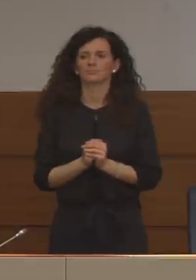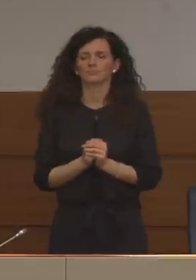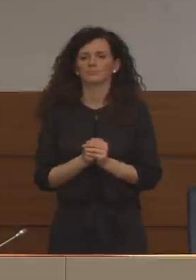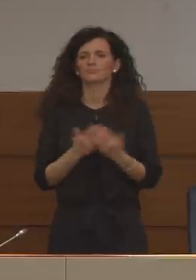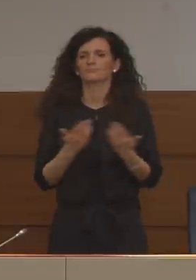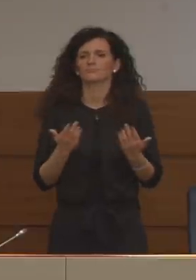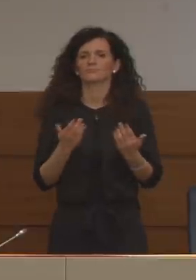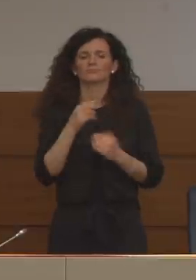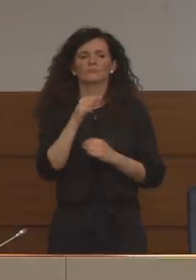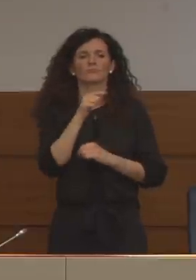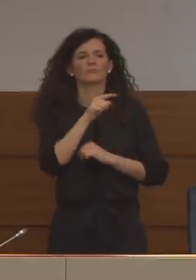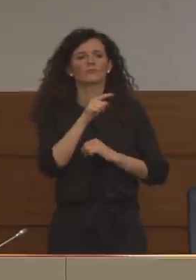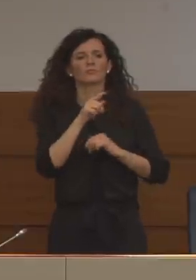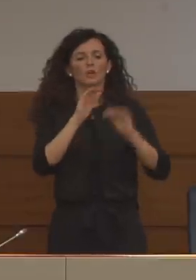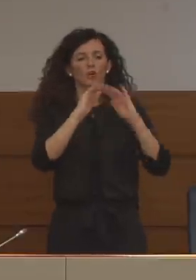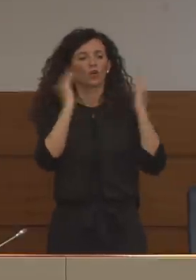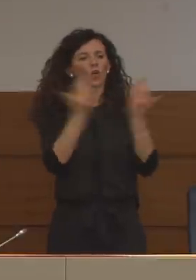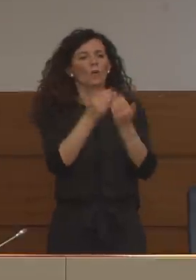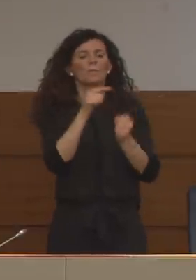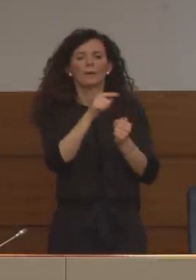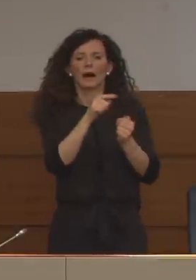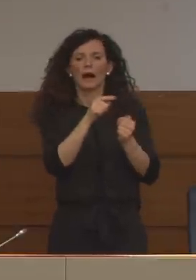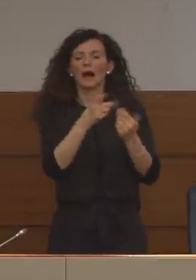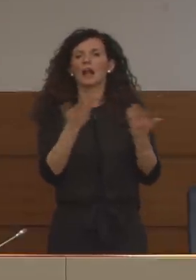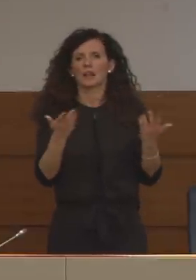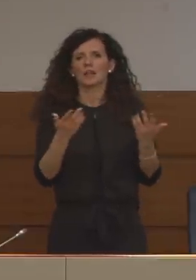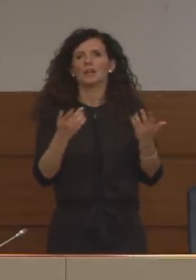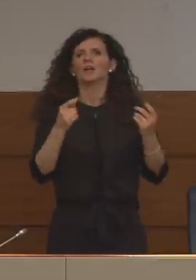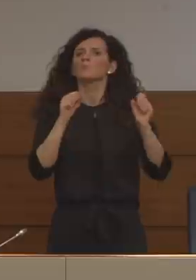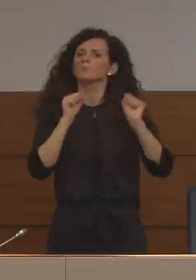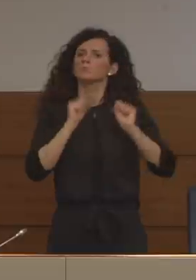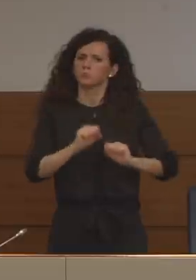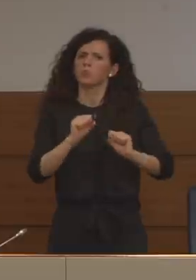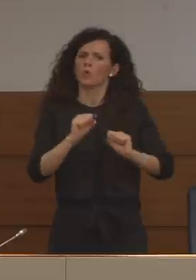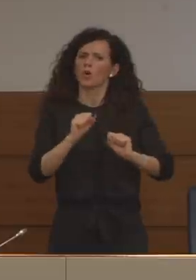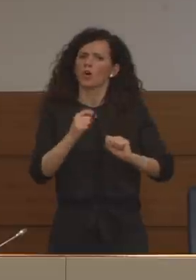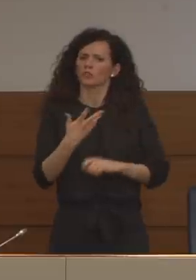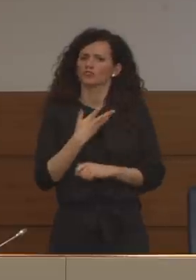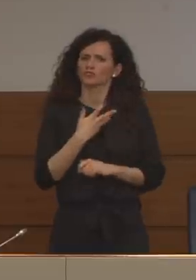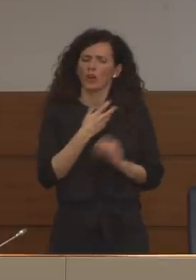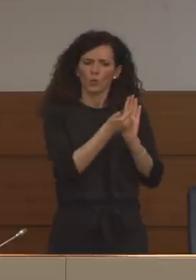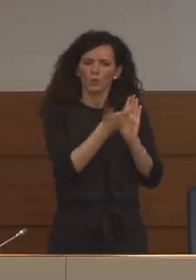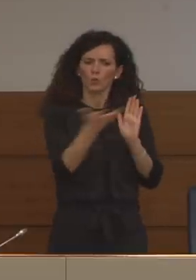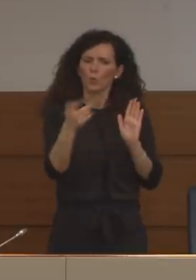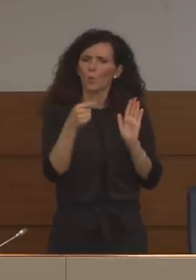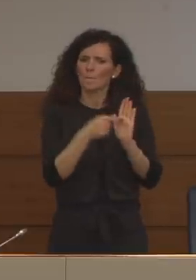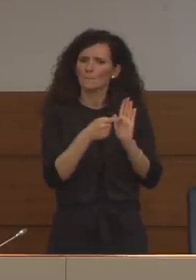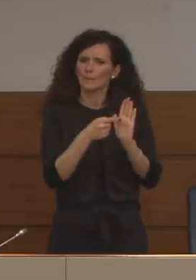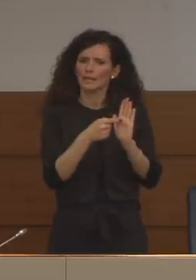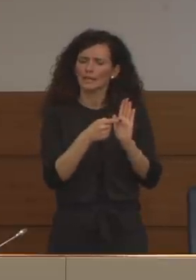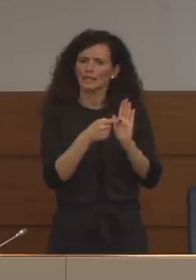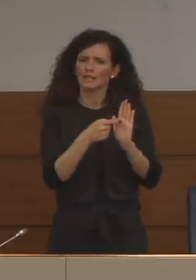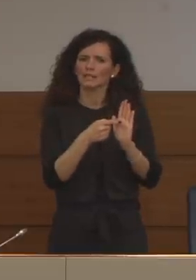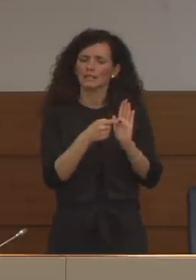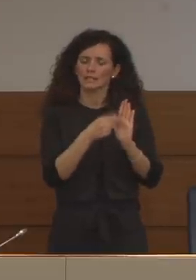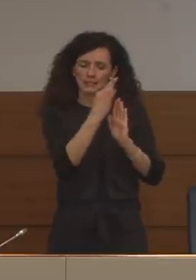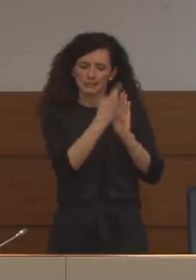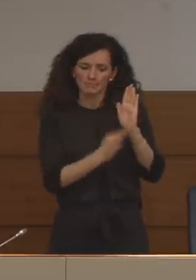largamente possibile perché ci sono dei numeri che indicano che purtroppo